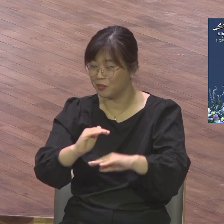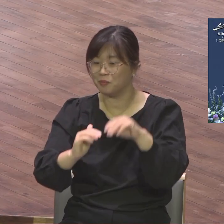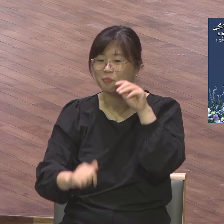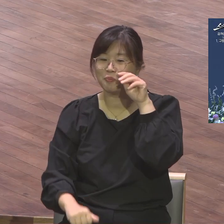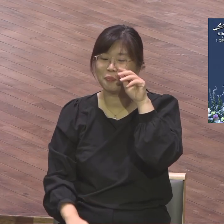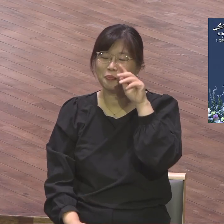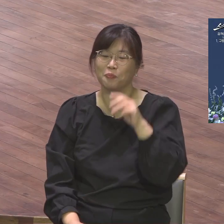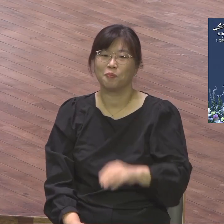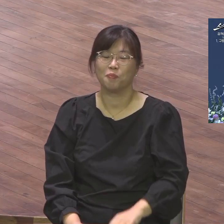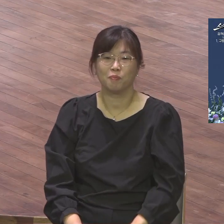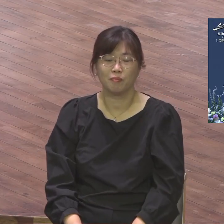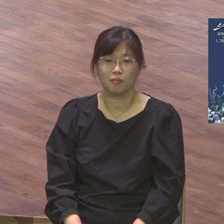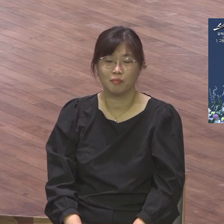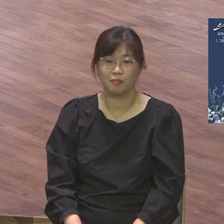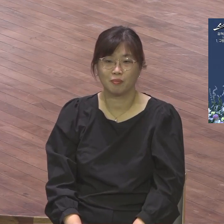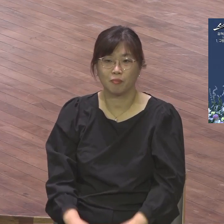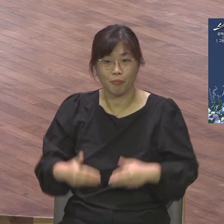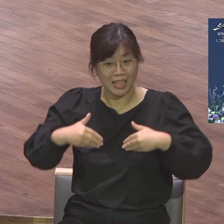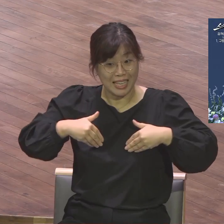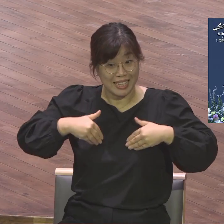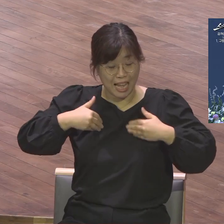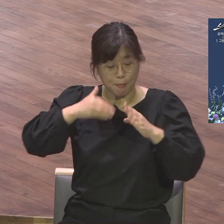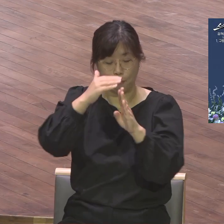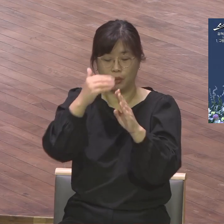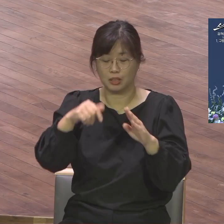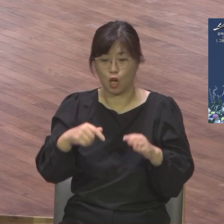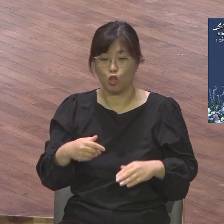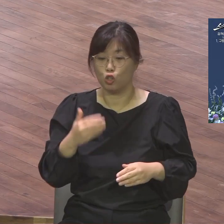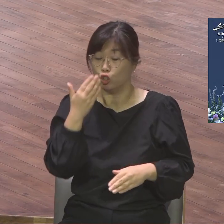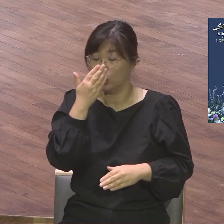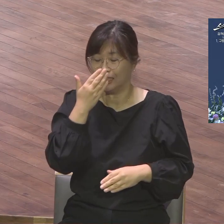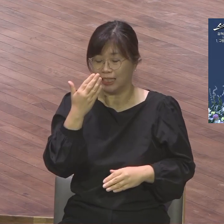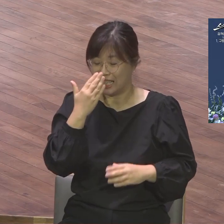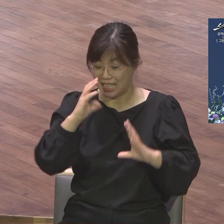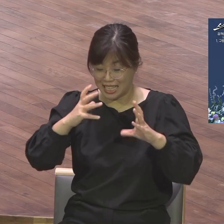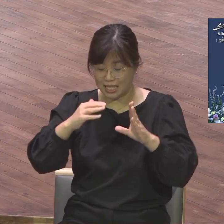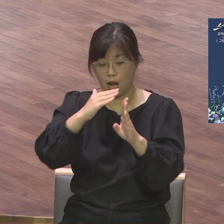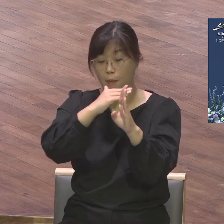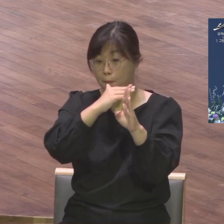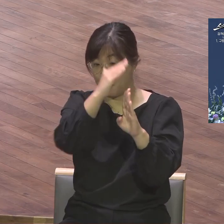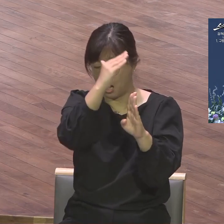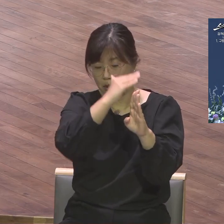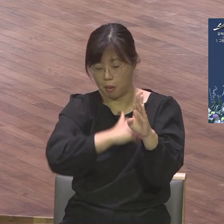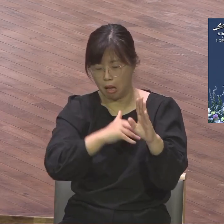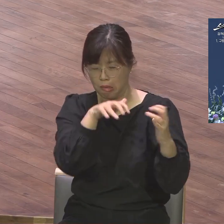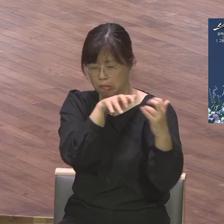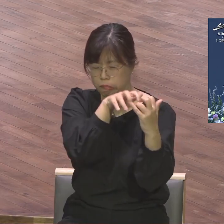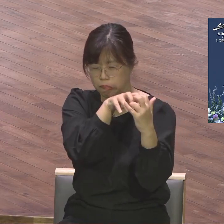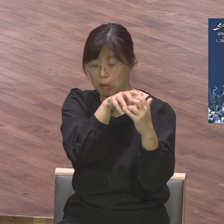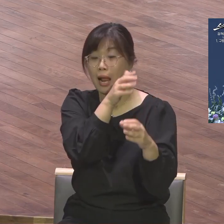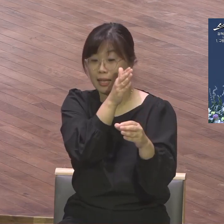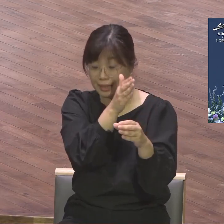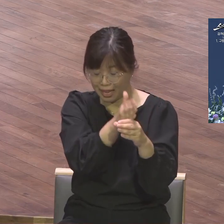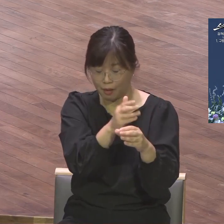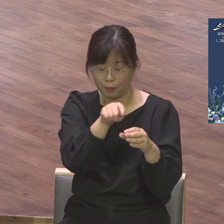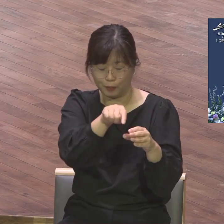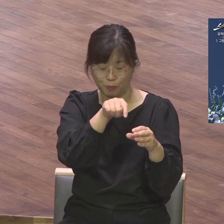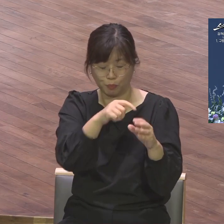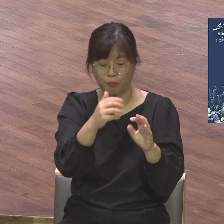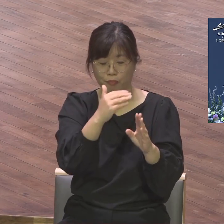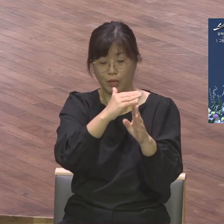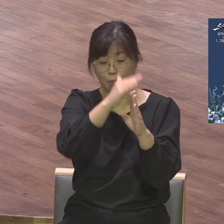있어요. 남유다와 북이스라엘에 대한 심판의 이 구원의 메시지가 계속 선포되어져